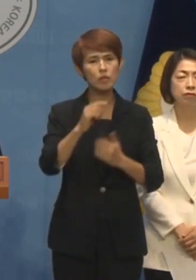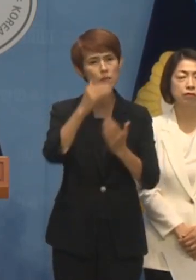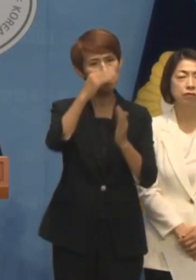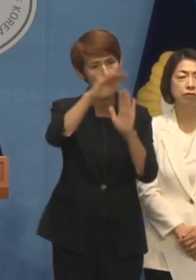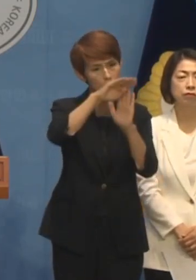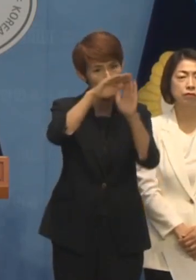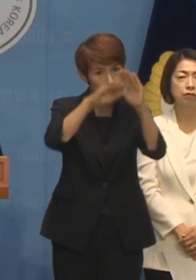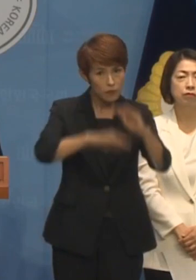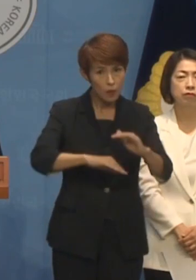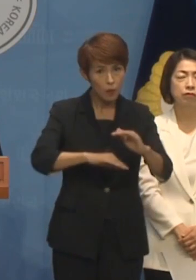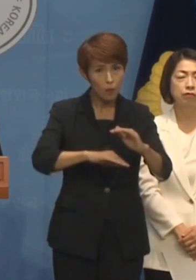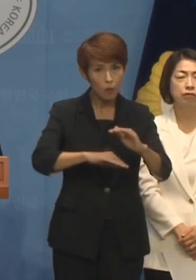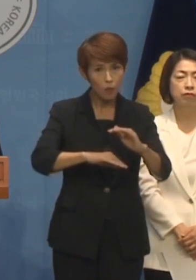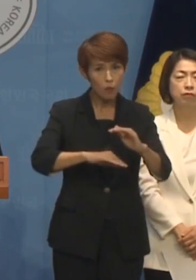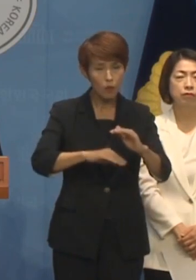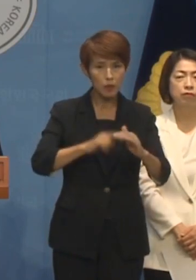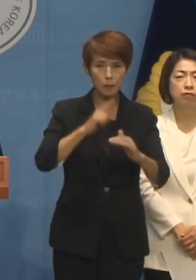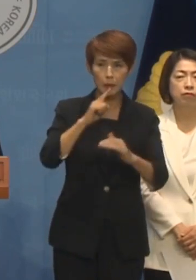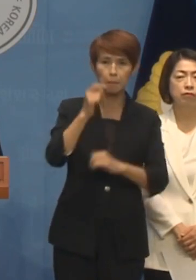말을 못한다는 겁니다.